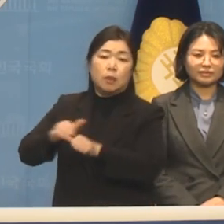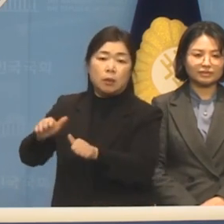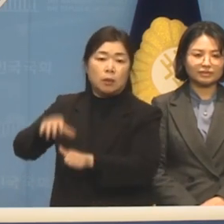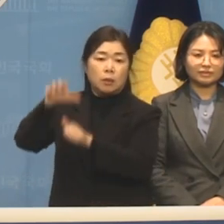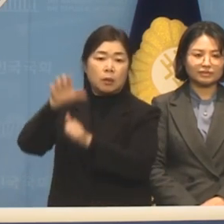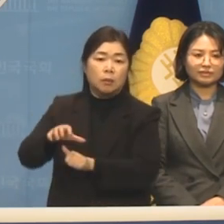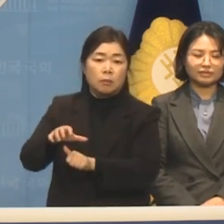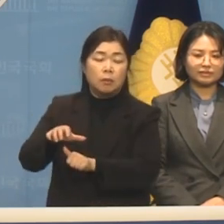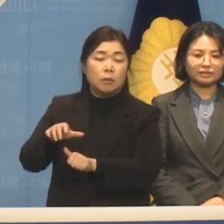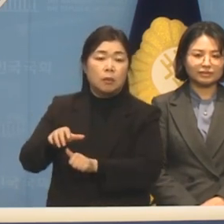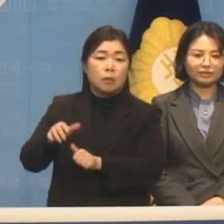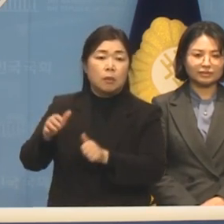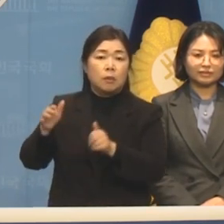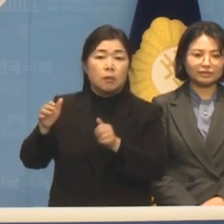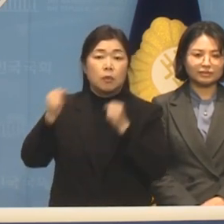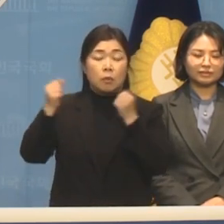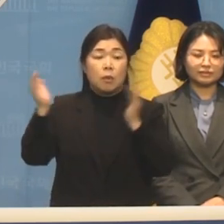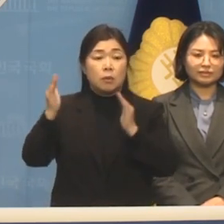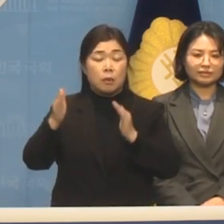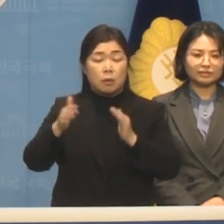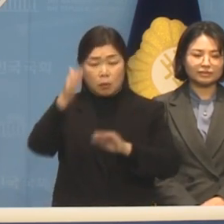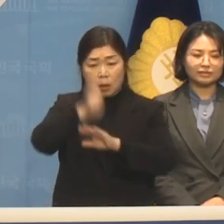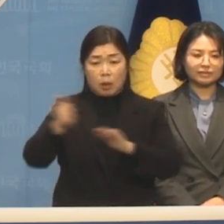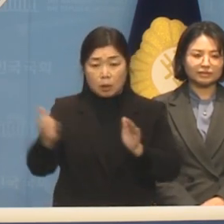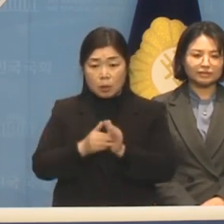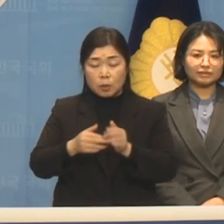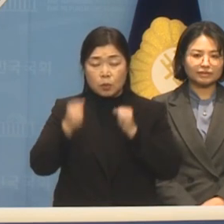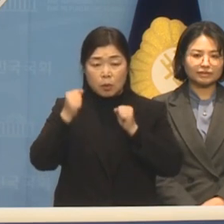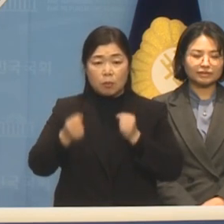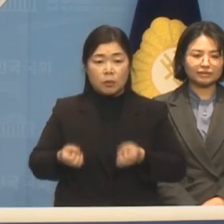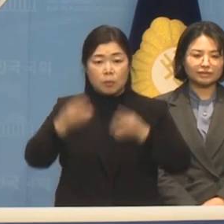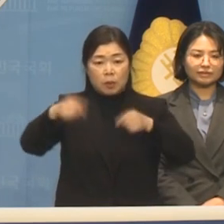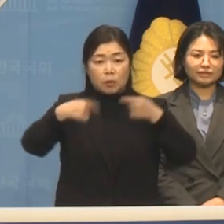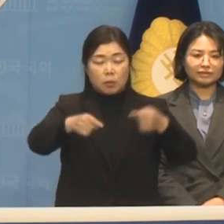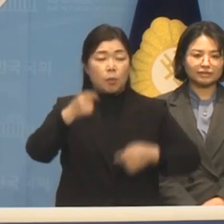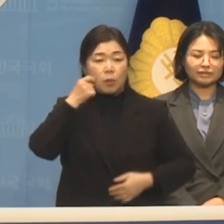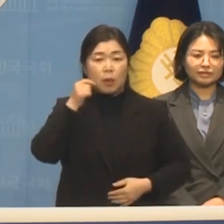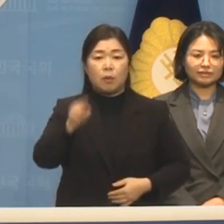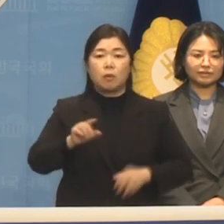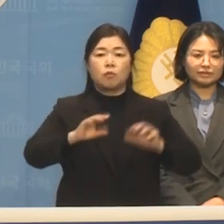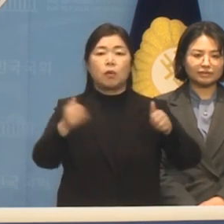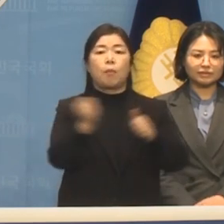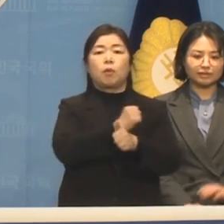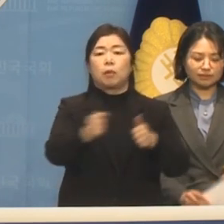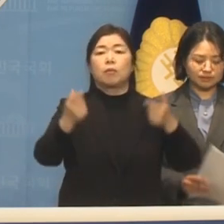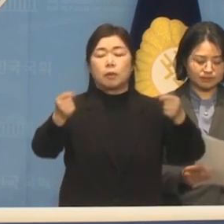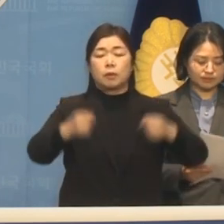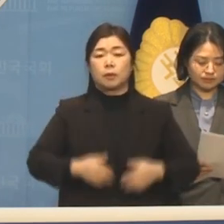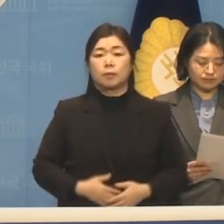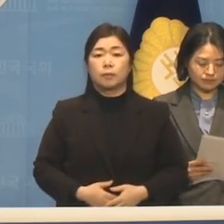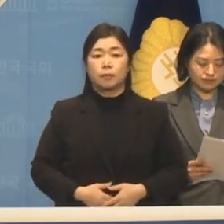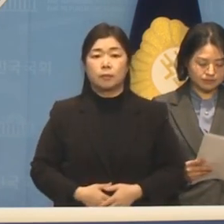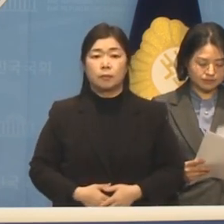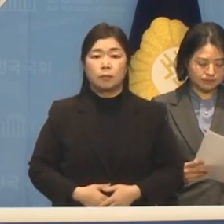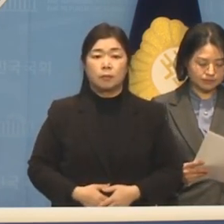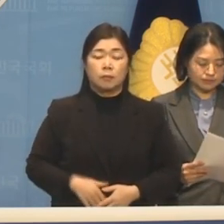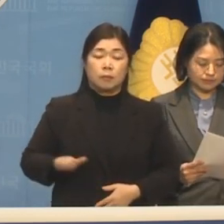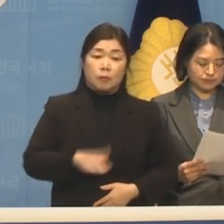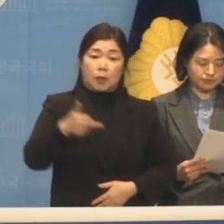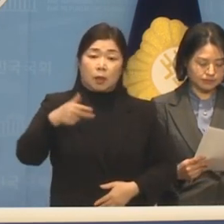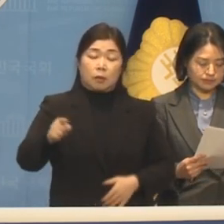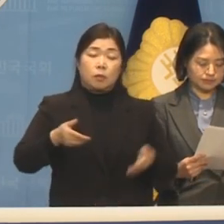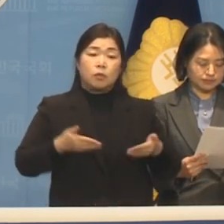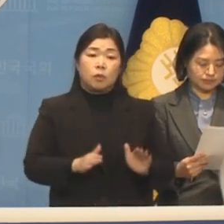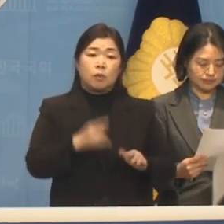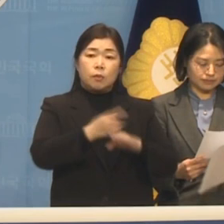감금하여 졸업생이 졸업식을 끝까지 함께하지 못하게 한 것은 국가적 폭력이 아닌가 생각합니다. 저희 카이스트 출신